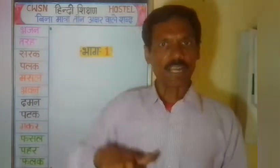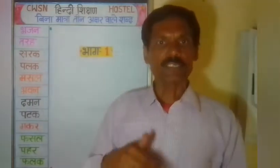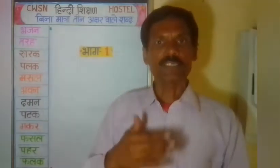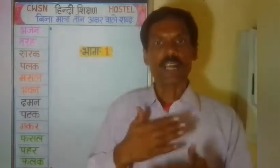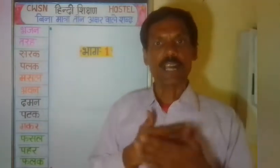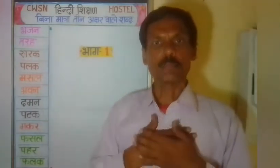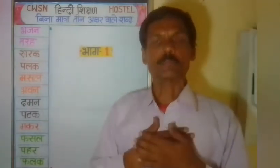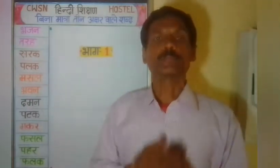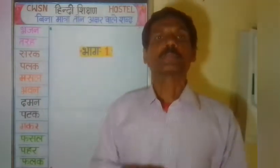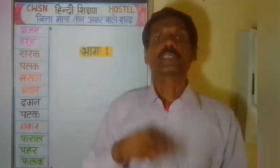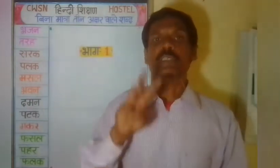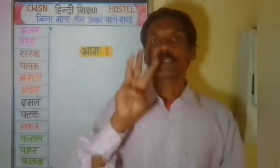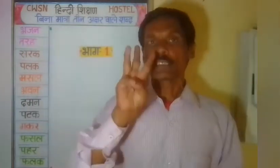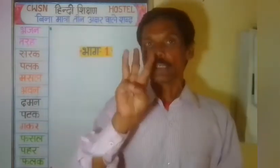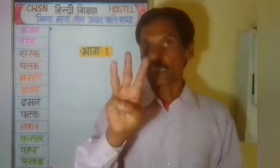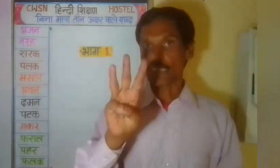आज हम तीन